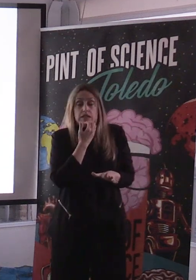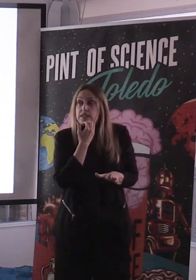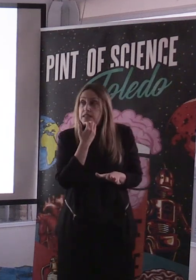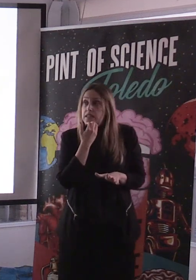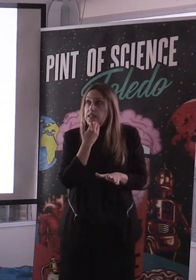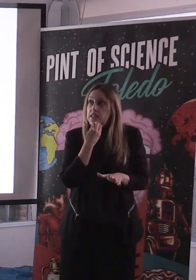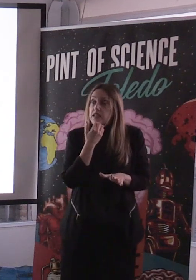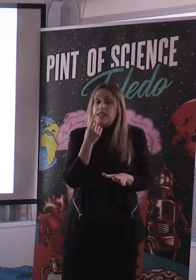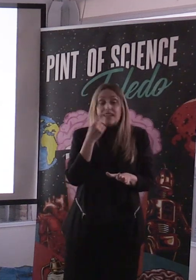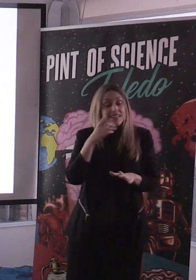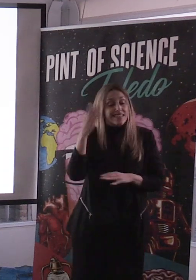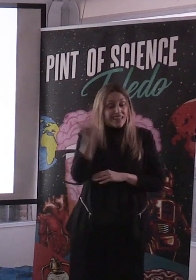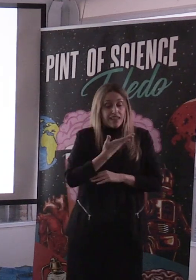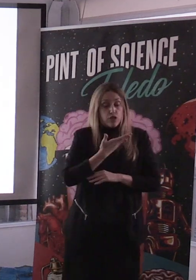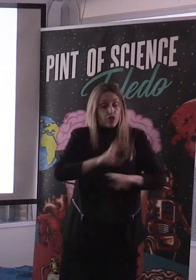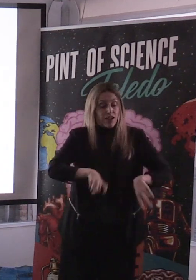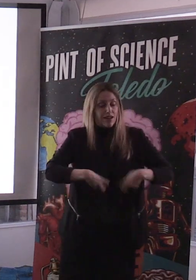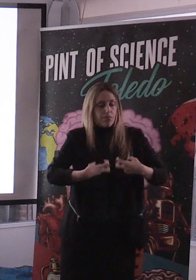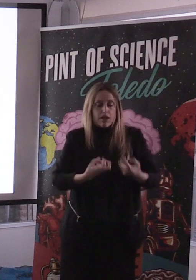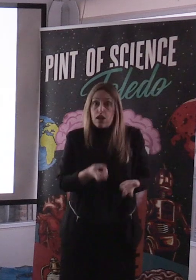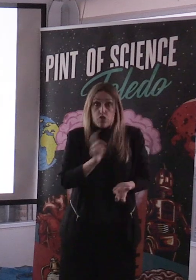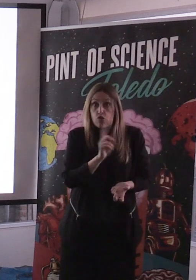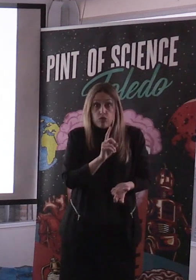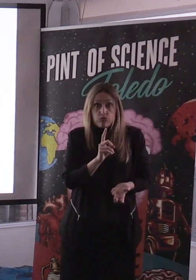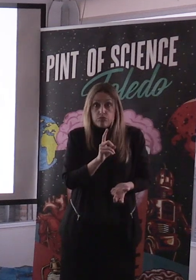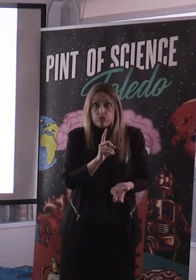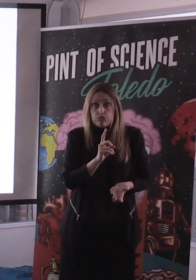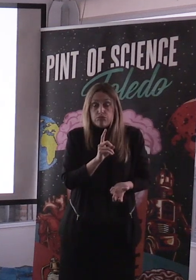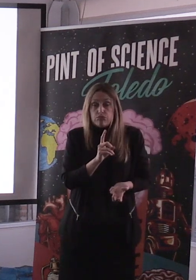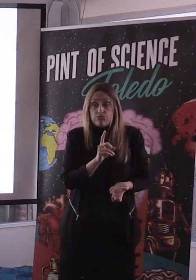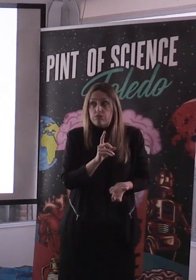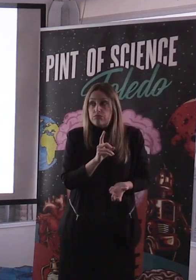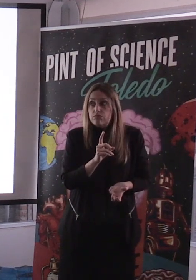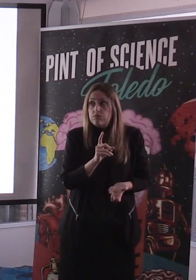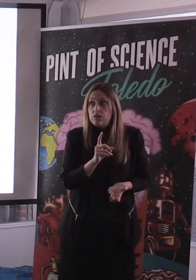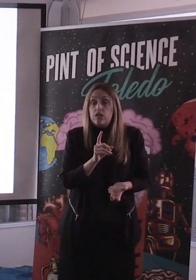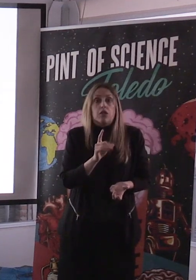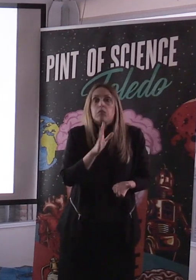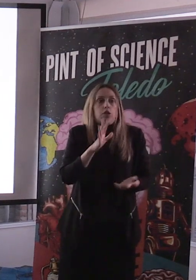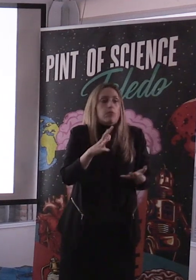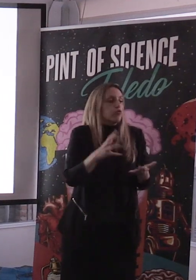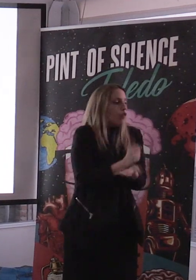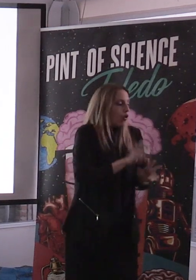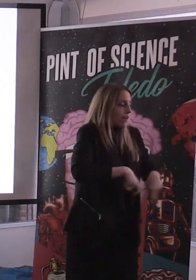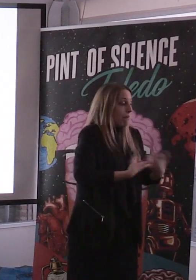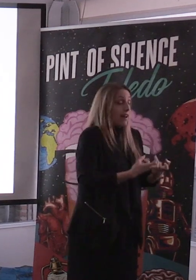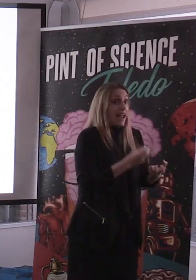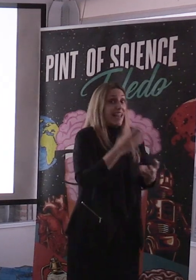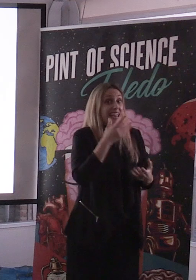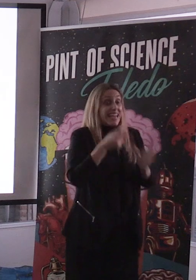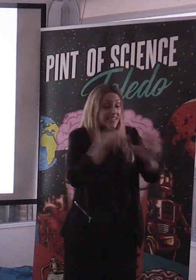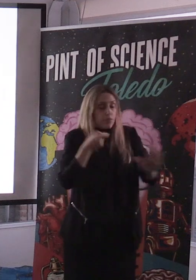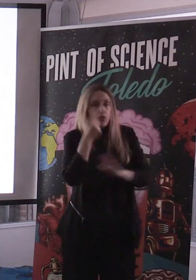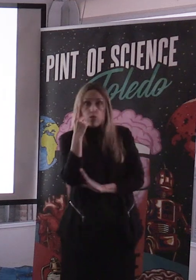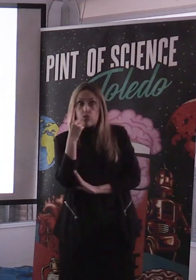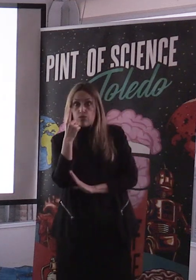estos daños no se reparan, como todos sí, pero te escapa 1 en 10.000, y esto pasa en